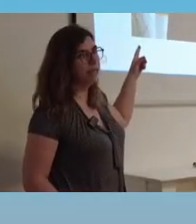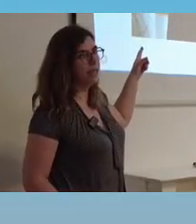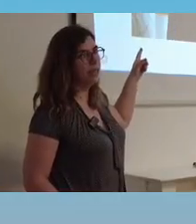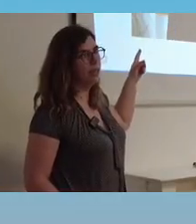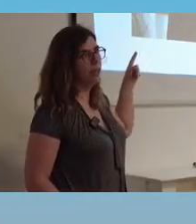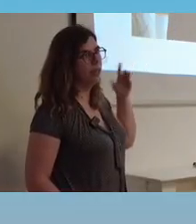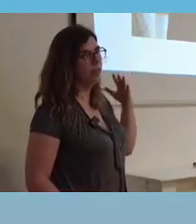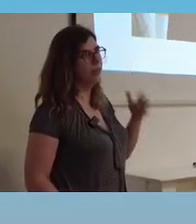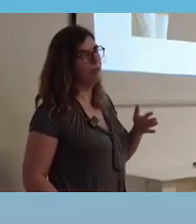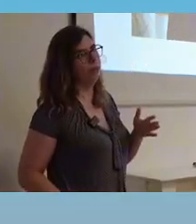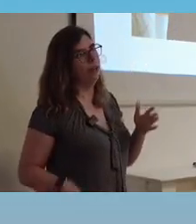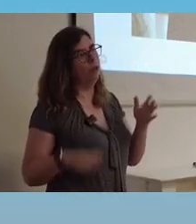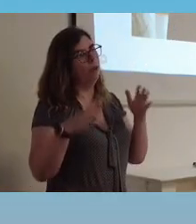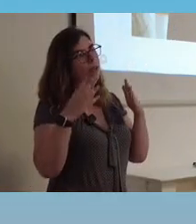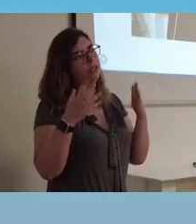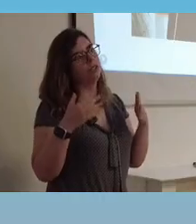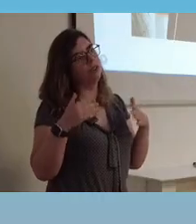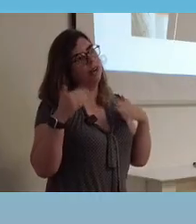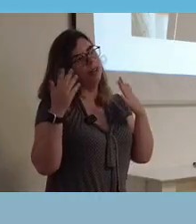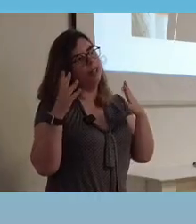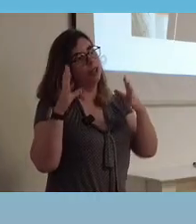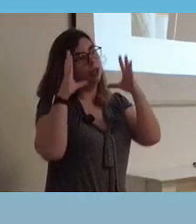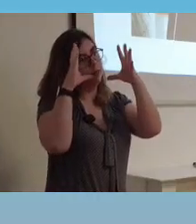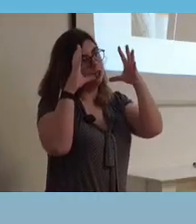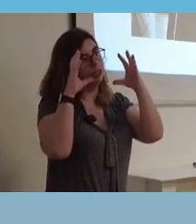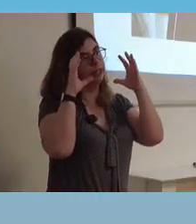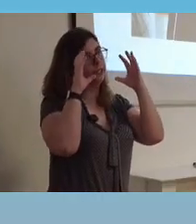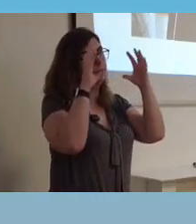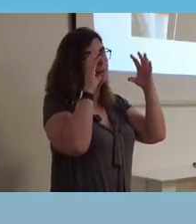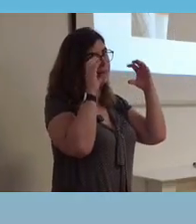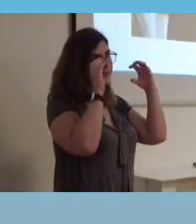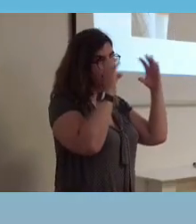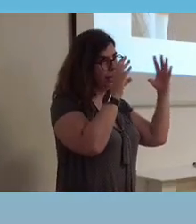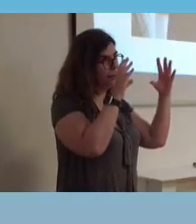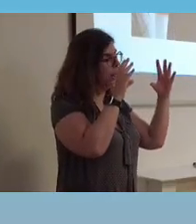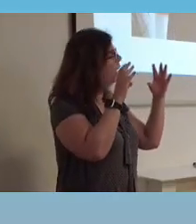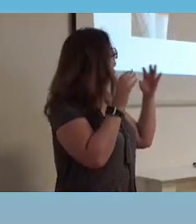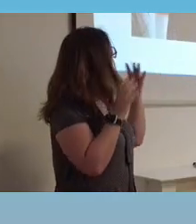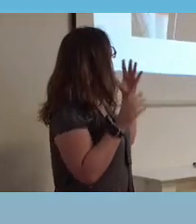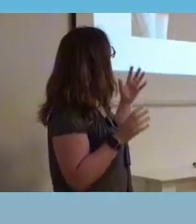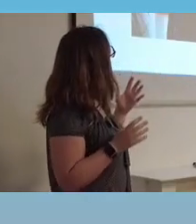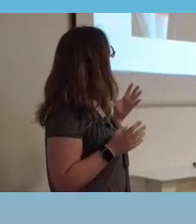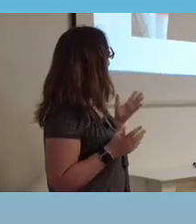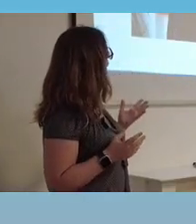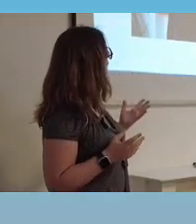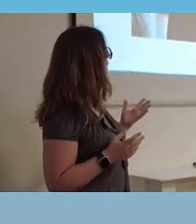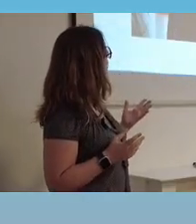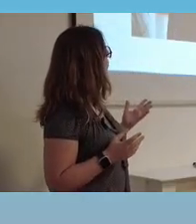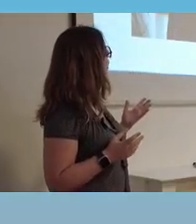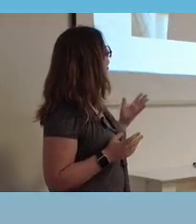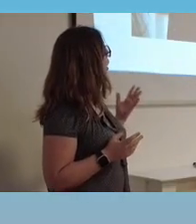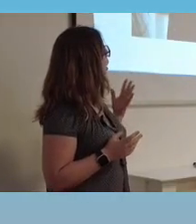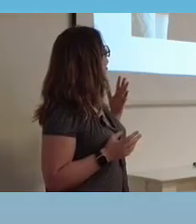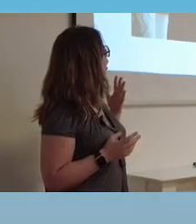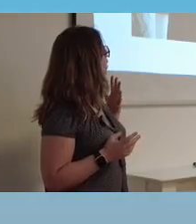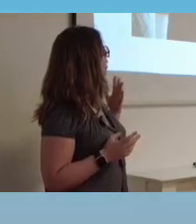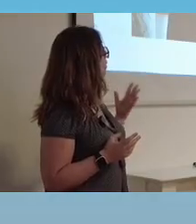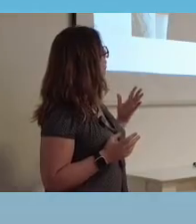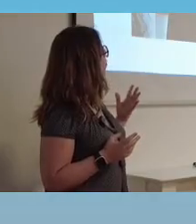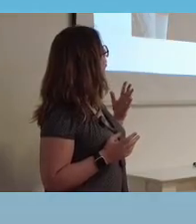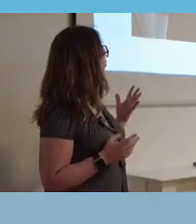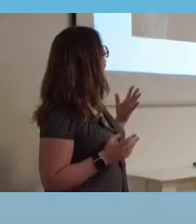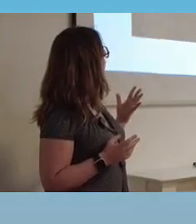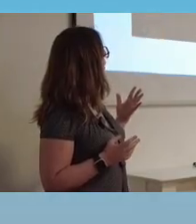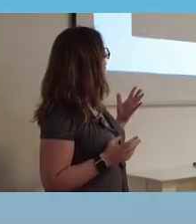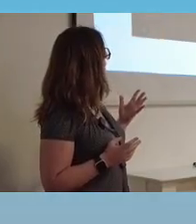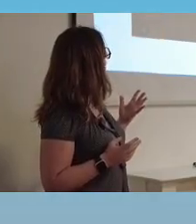pas comme ça, le fait qu'on laisse le temps à l'IA de capturer signe par signe, mais en réalité, ça